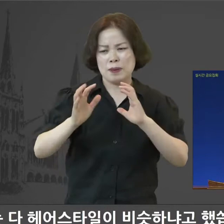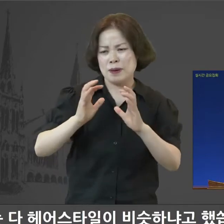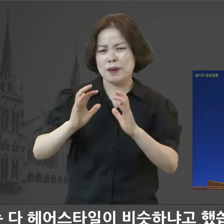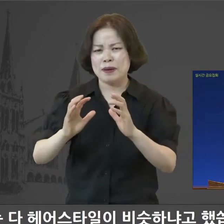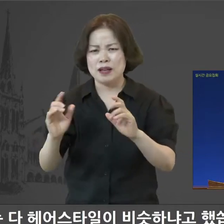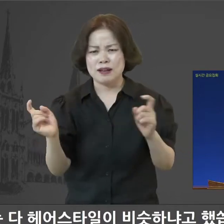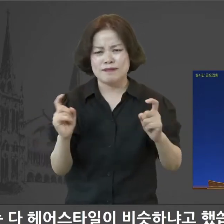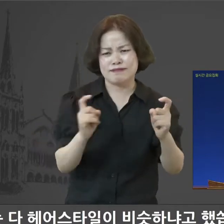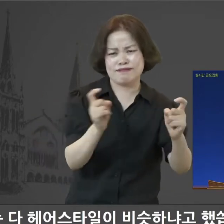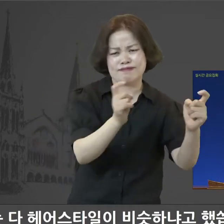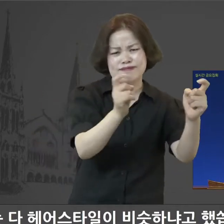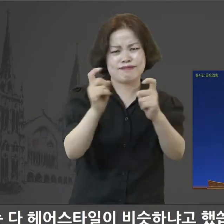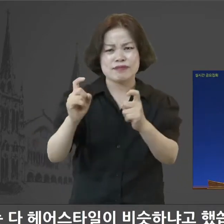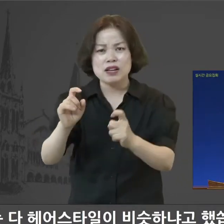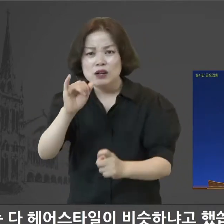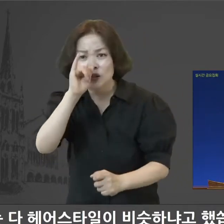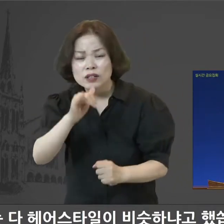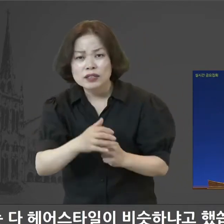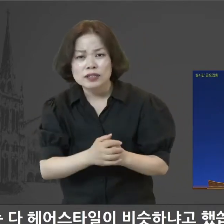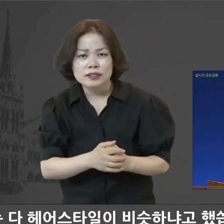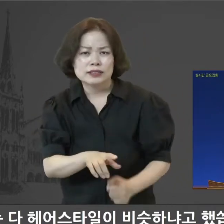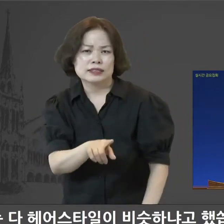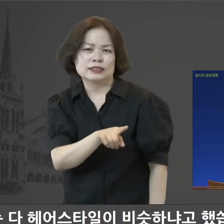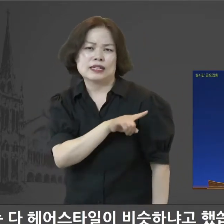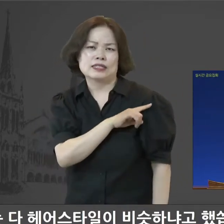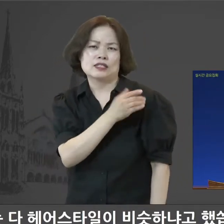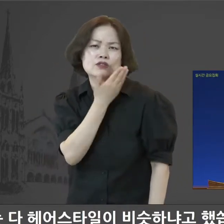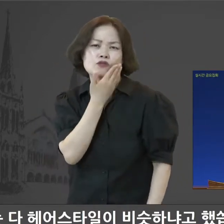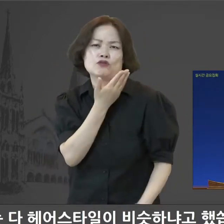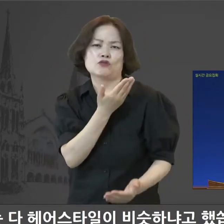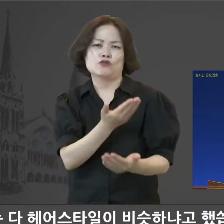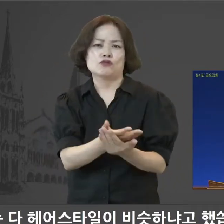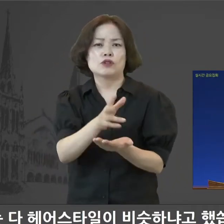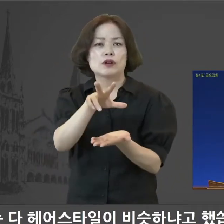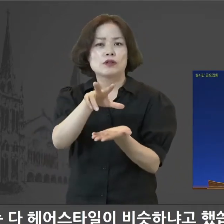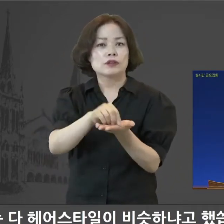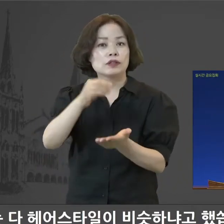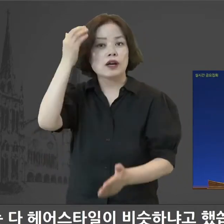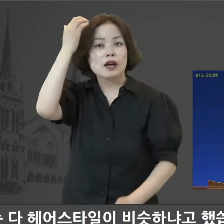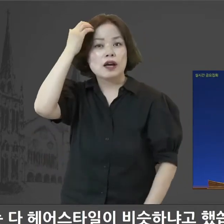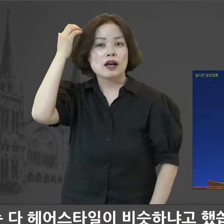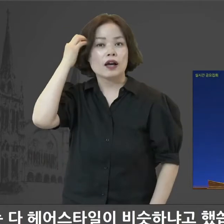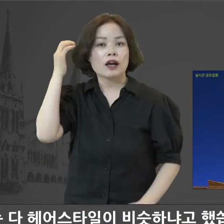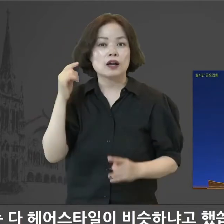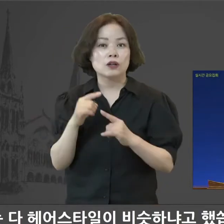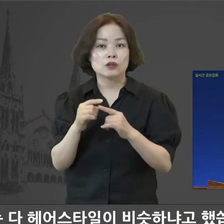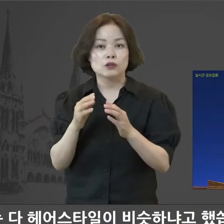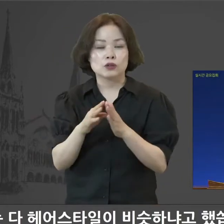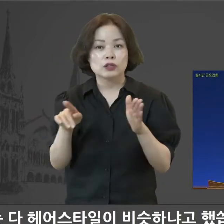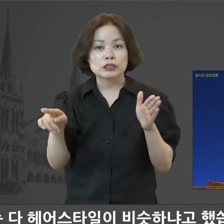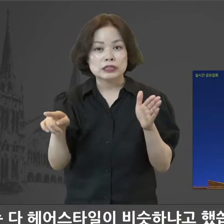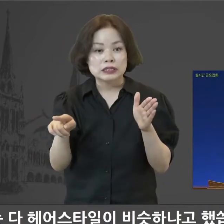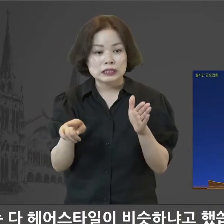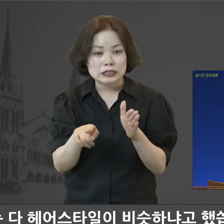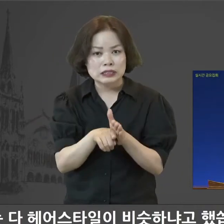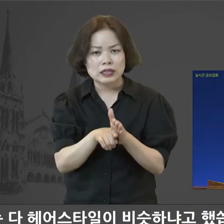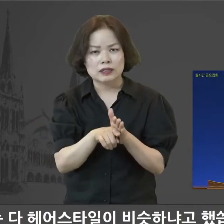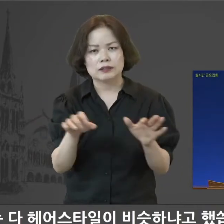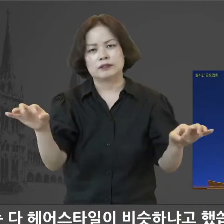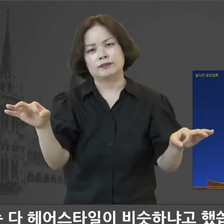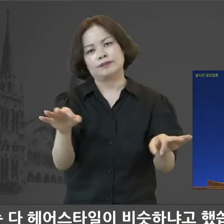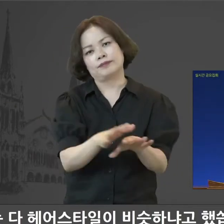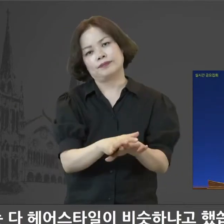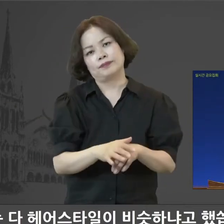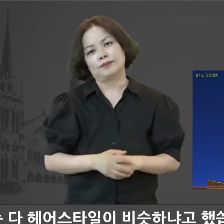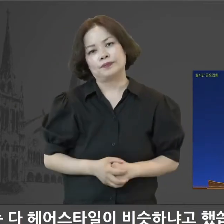이게 좌냐 우냐 이렇게 따지는데 가장 중요한 문제는 제가 볼 때 한국 교회에서 신학 실종 상태라고 생각합니다.